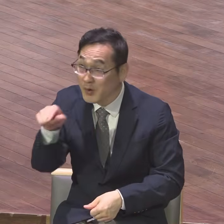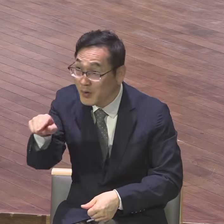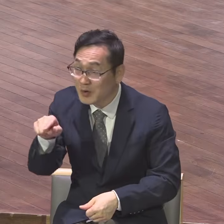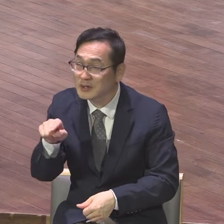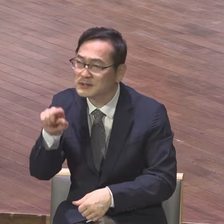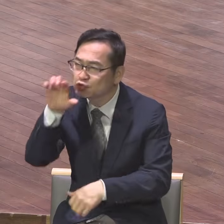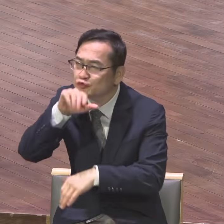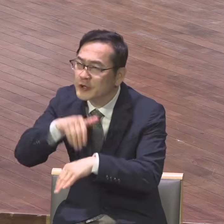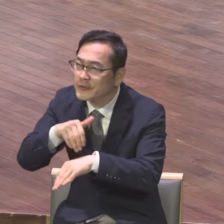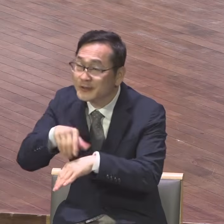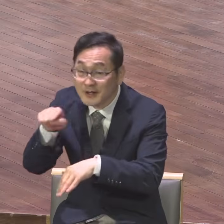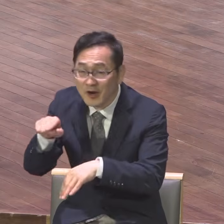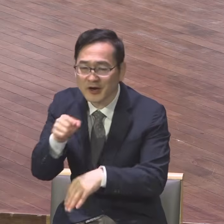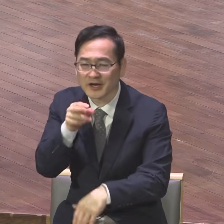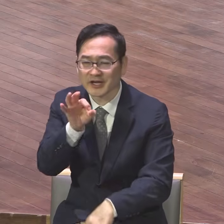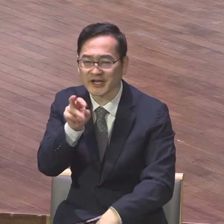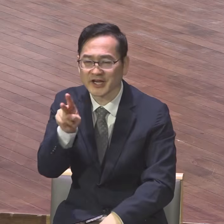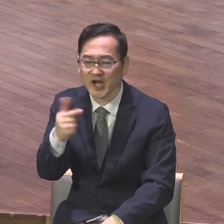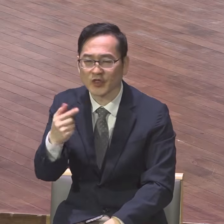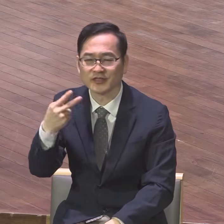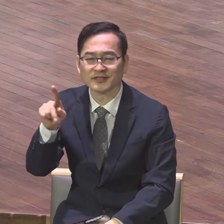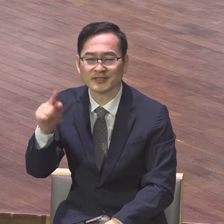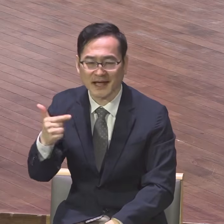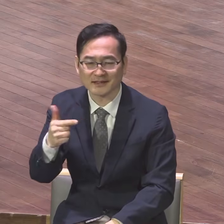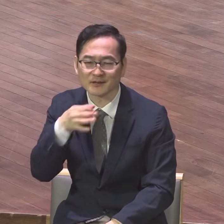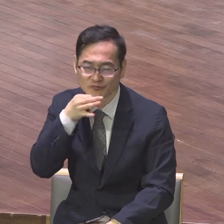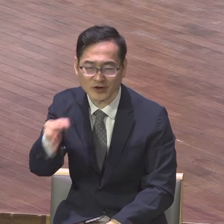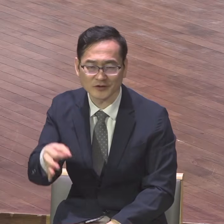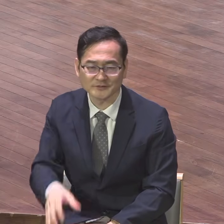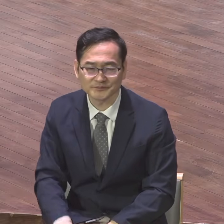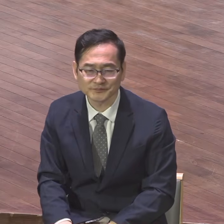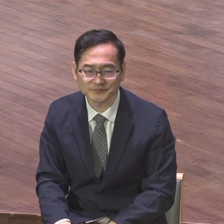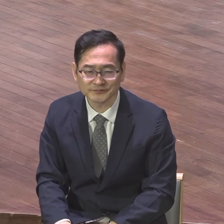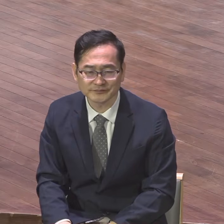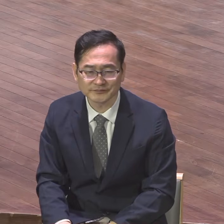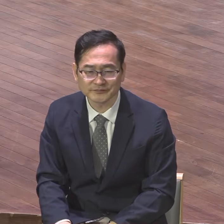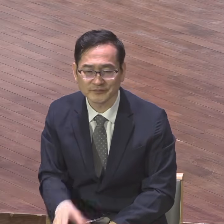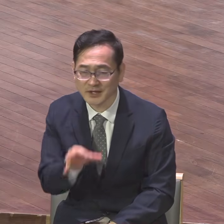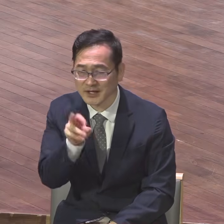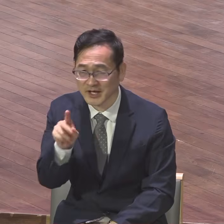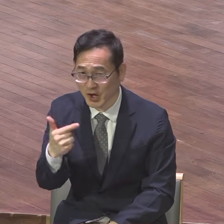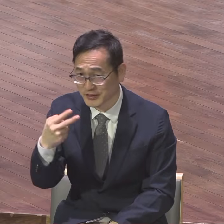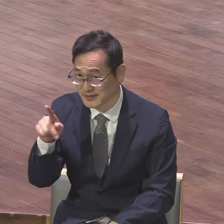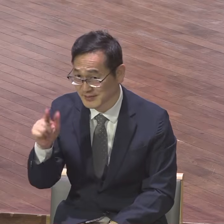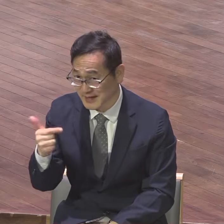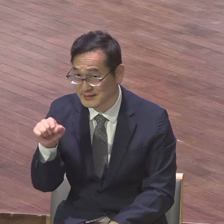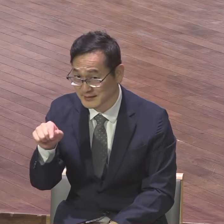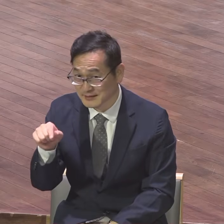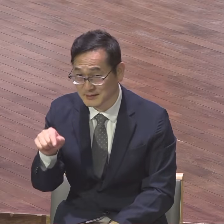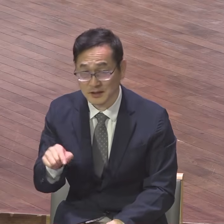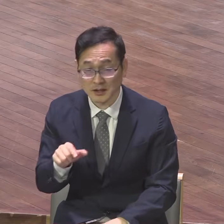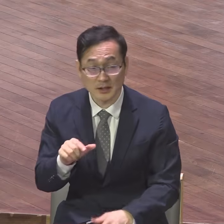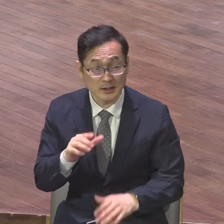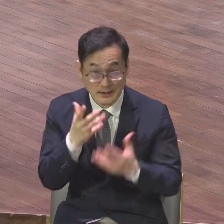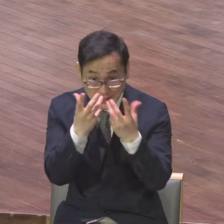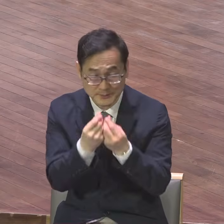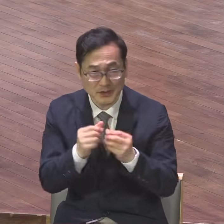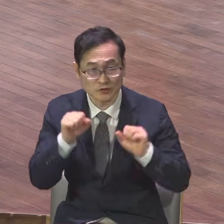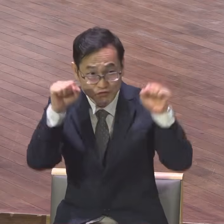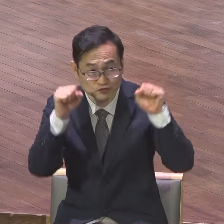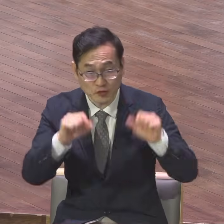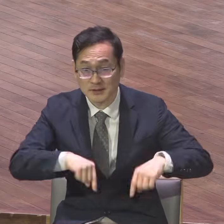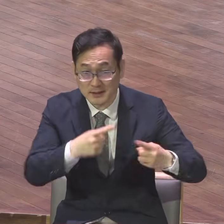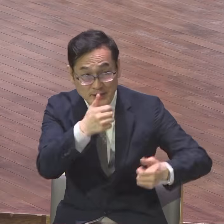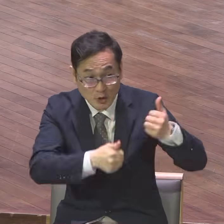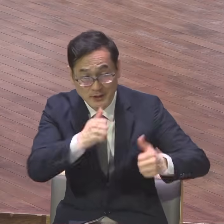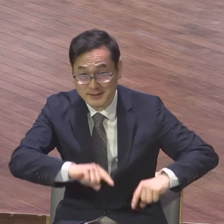그랬어요. 연단이라는 표현을 사용하는데, 연단, 당시에 운동 경기에 나가는 선수들이요,